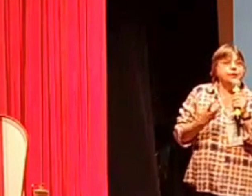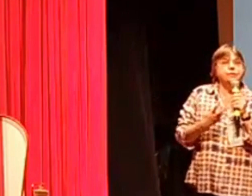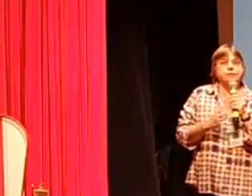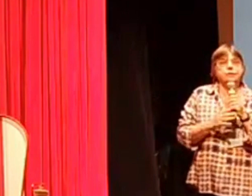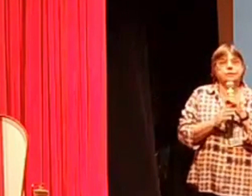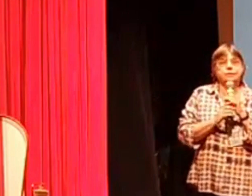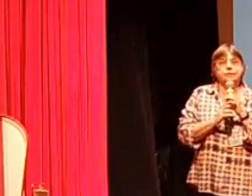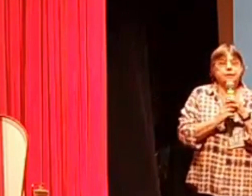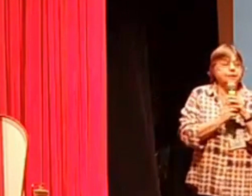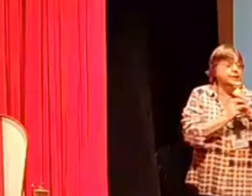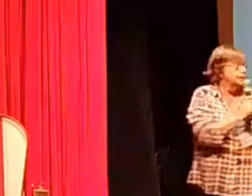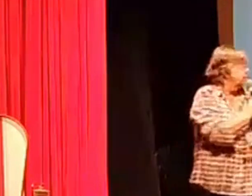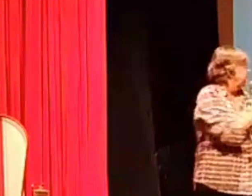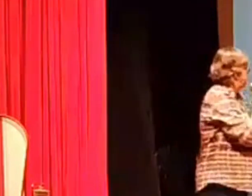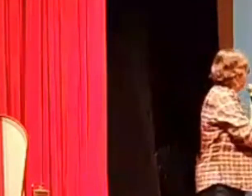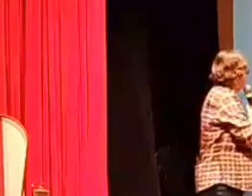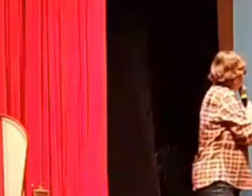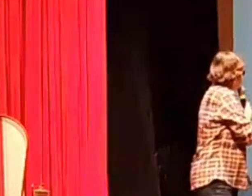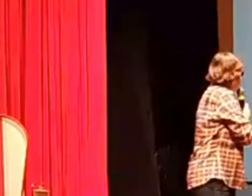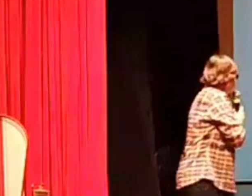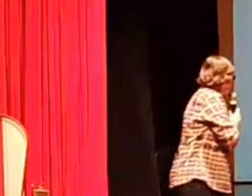gente sente isso, né?